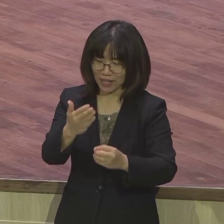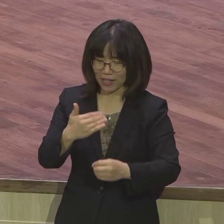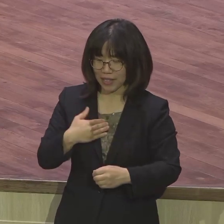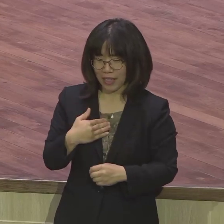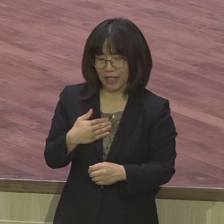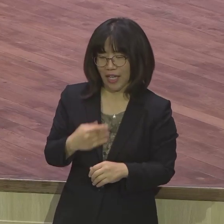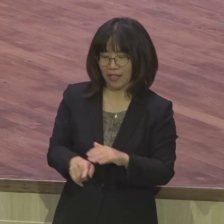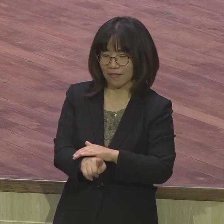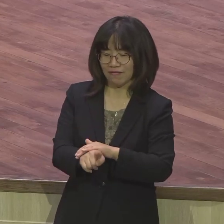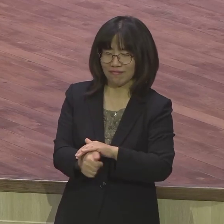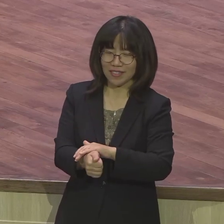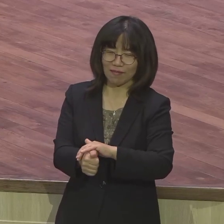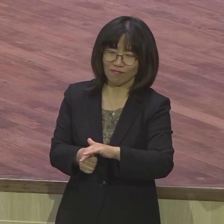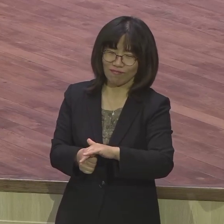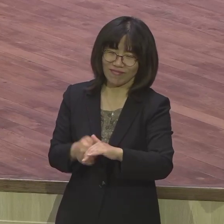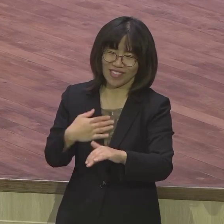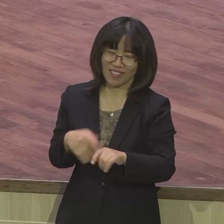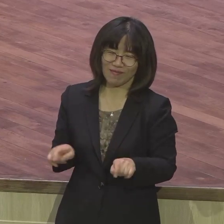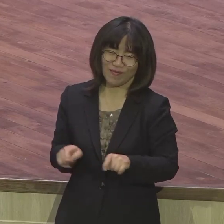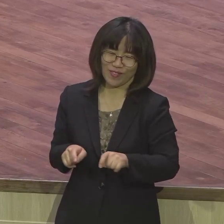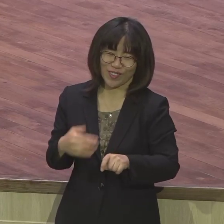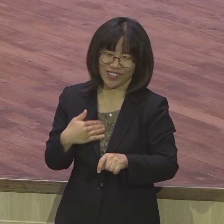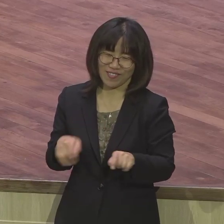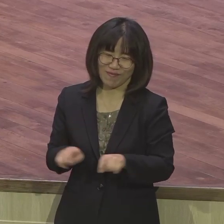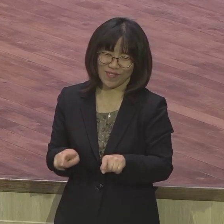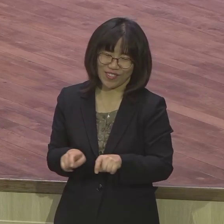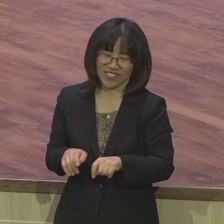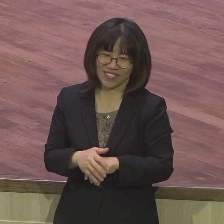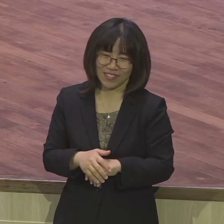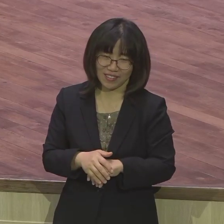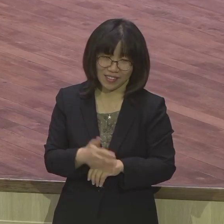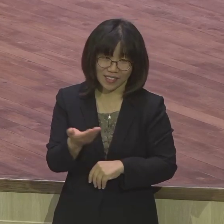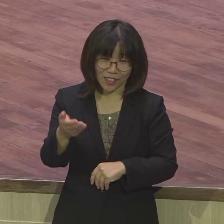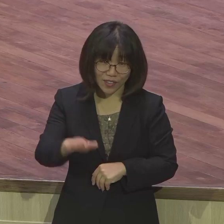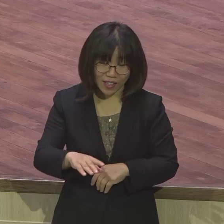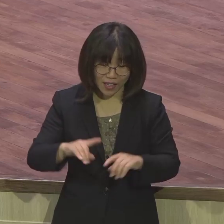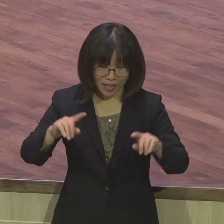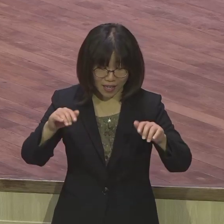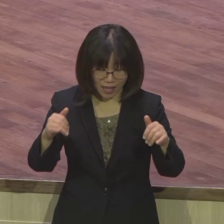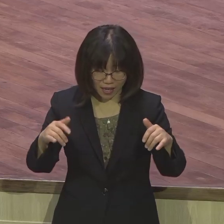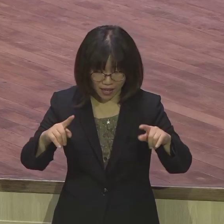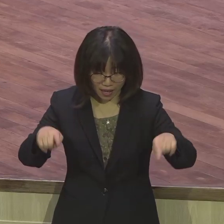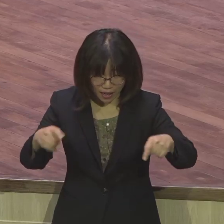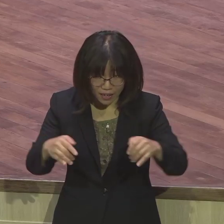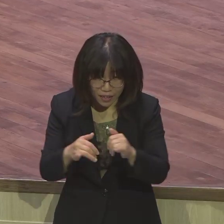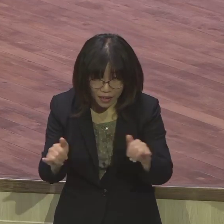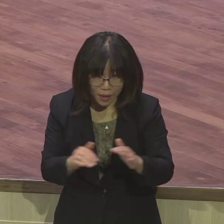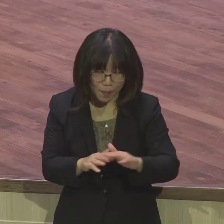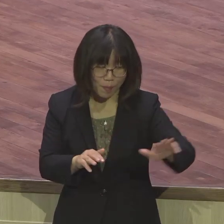그래요. 근데 여러분 보세요. 850명하고 싸운다고 생각해 보세요. 혼자하고.